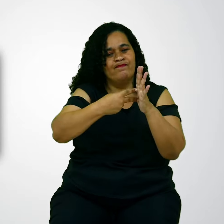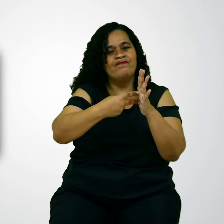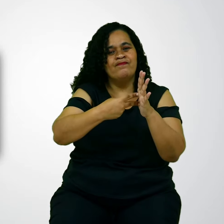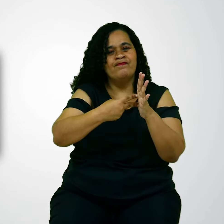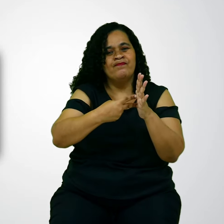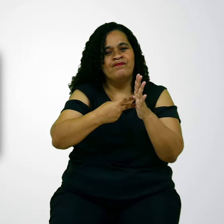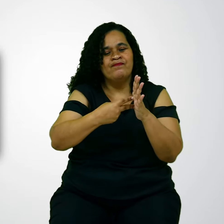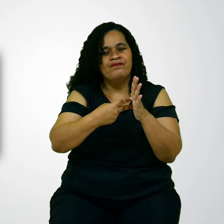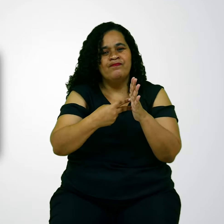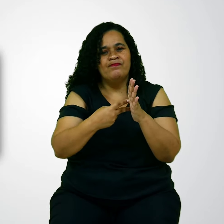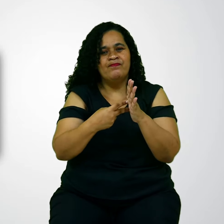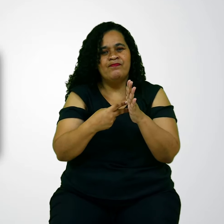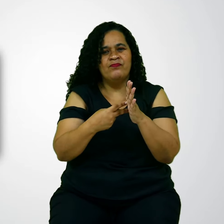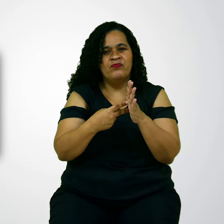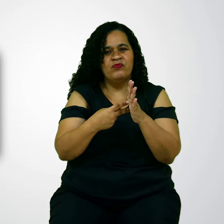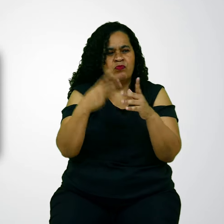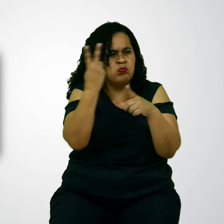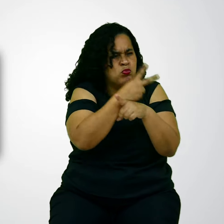caçar.